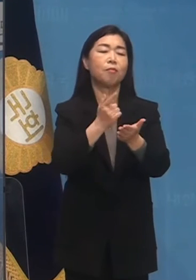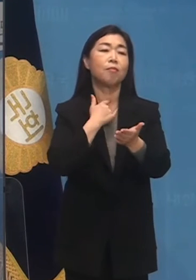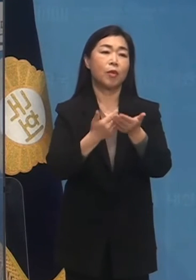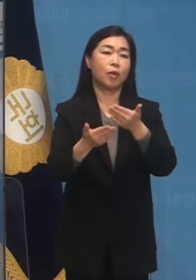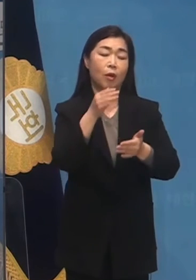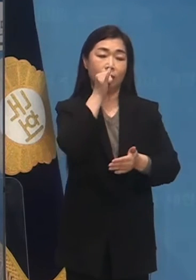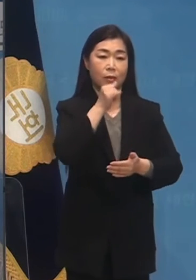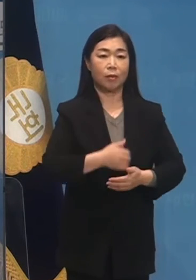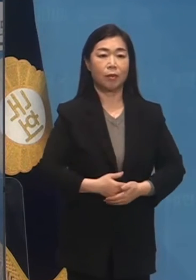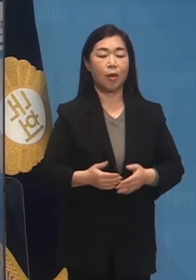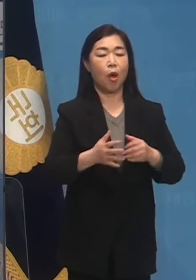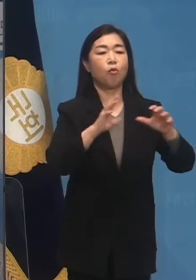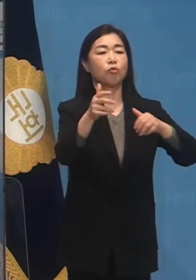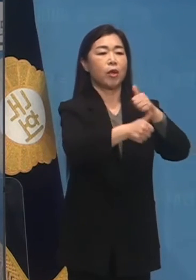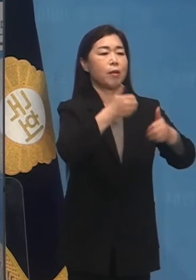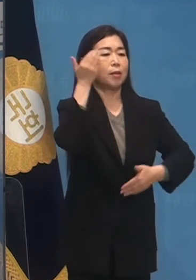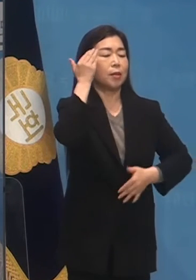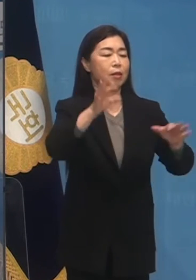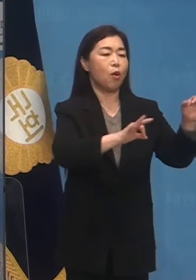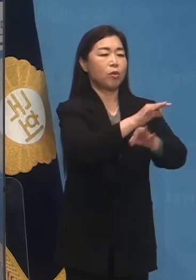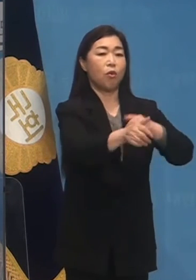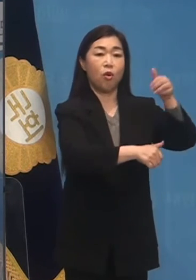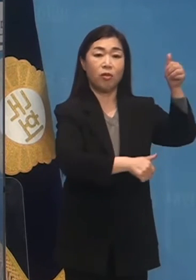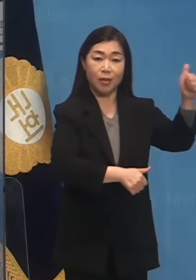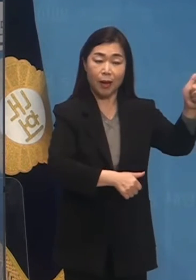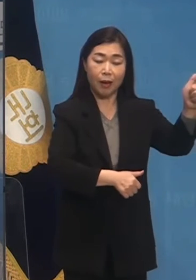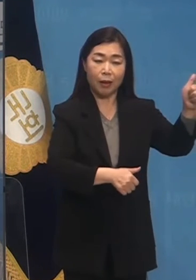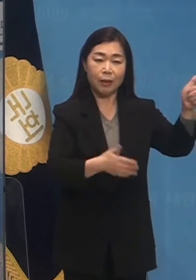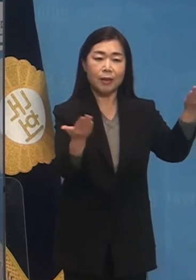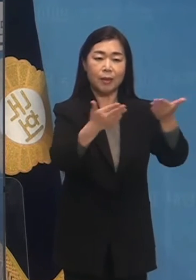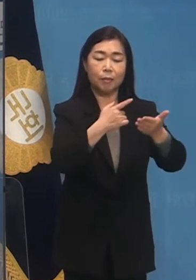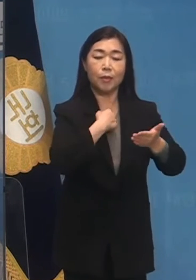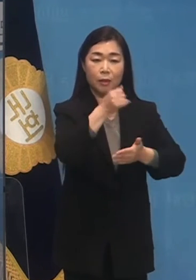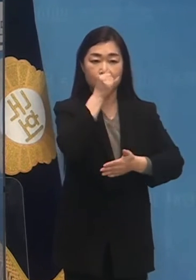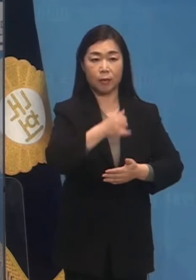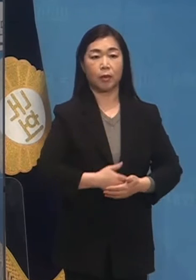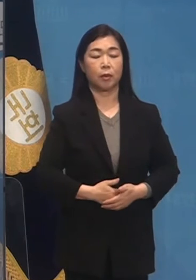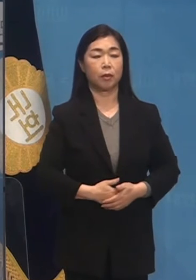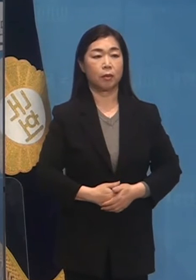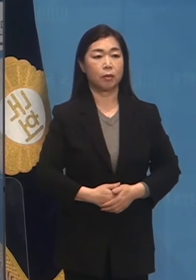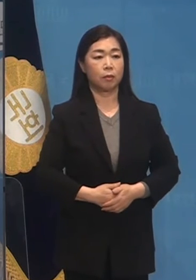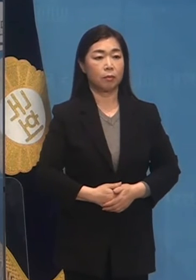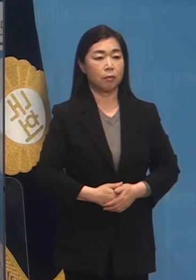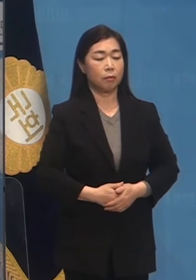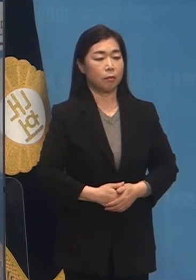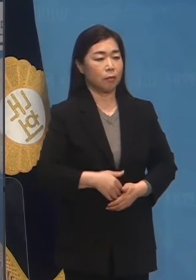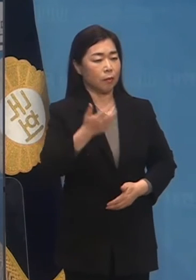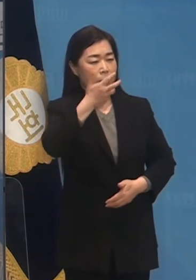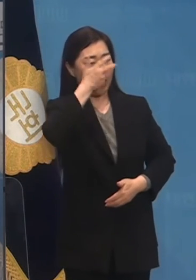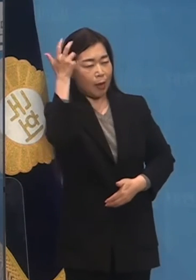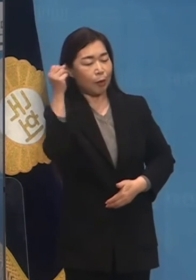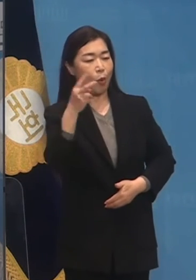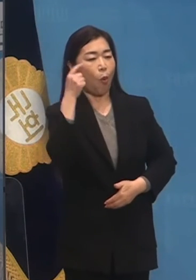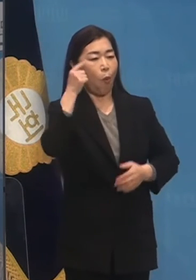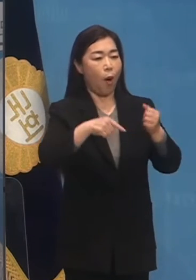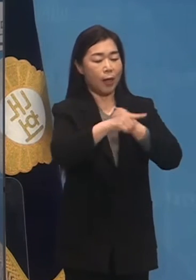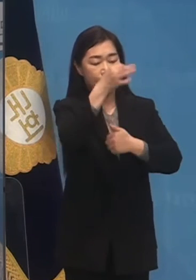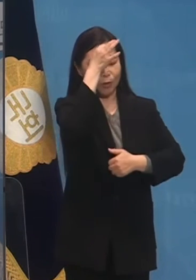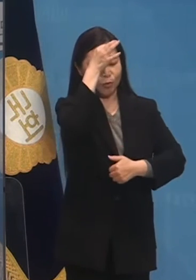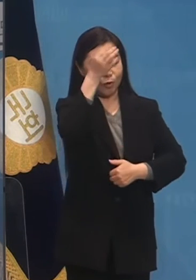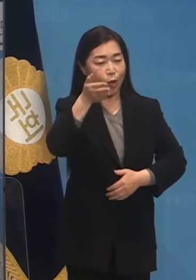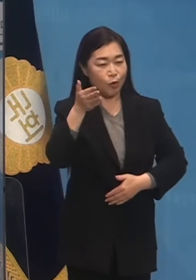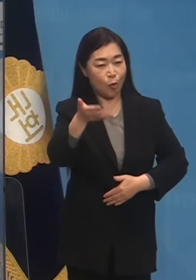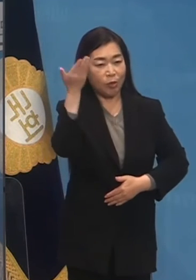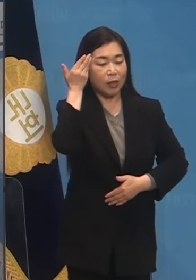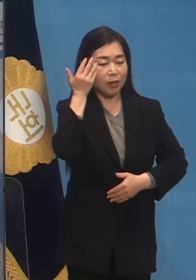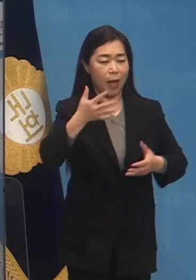지식경제위원장으로 일했습니다. 지금은 융합의 시대입니다. 인문학적 상상력과 과학기술 전문 지식이